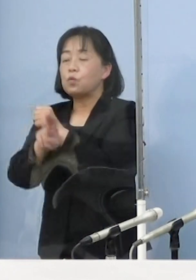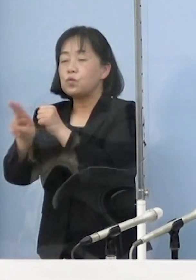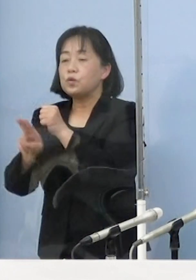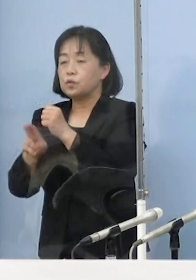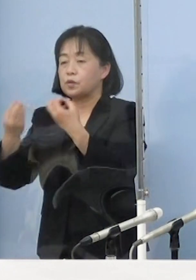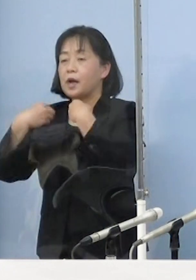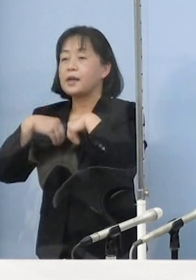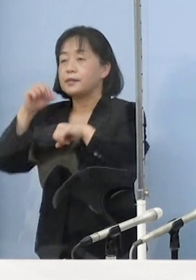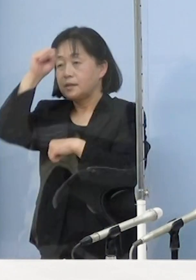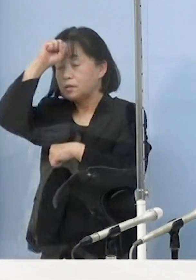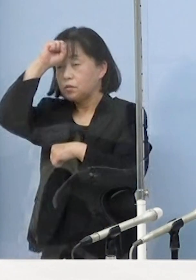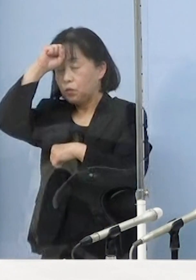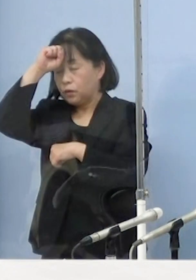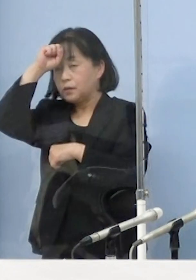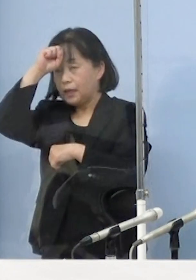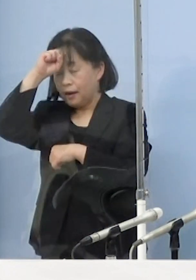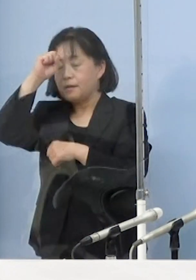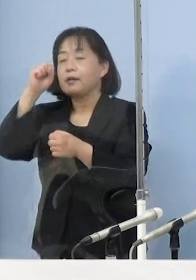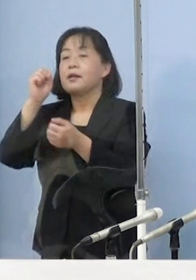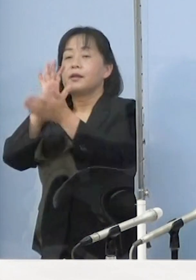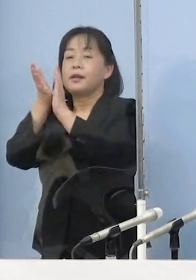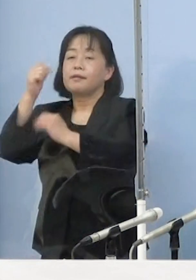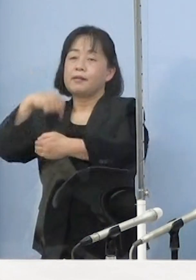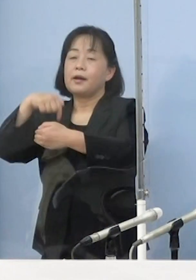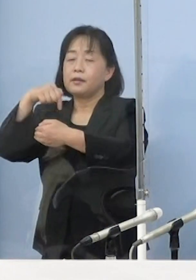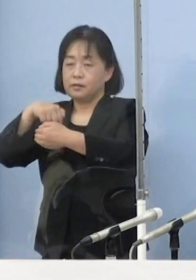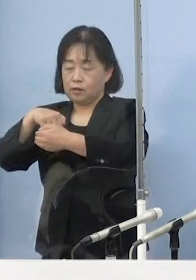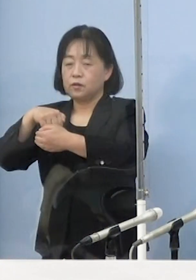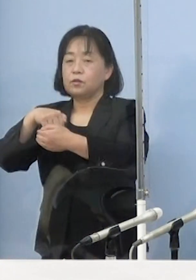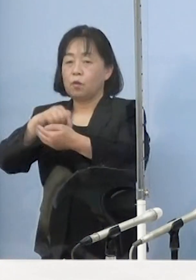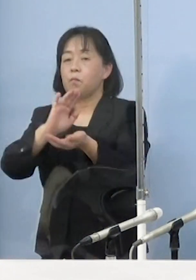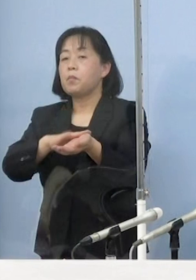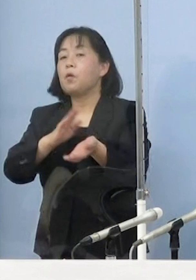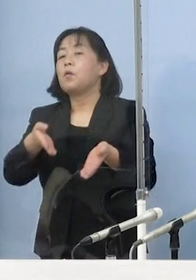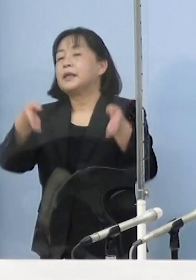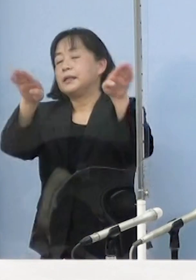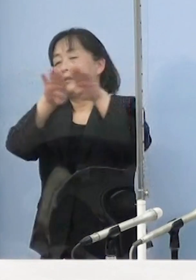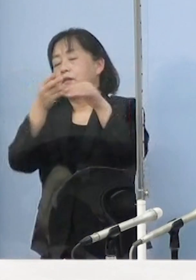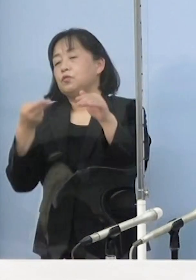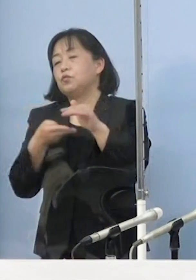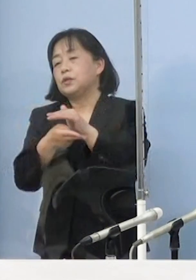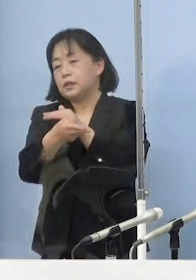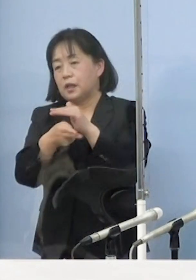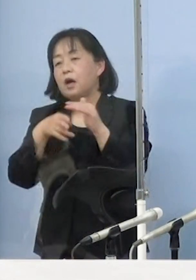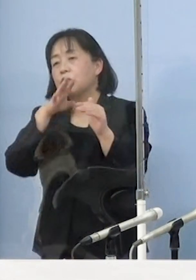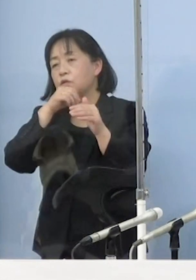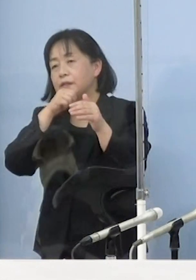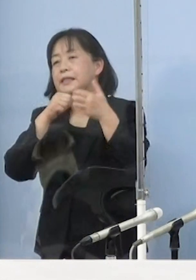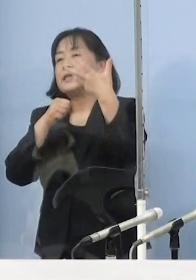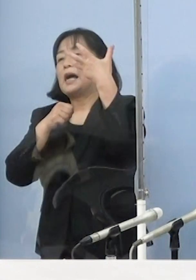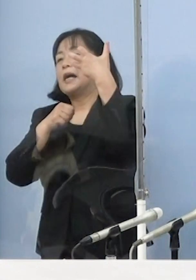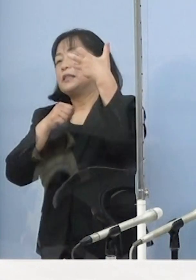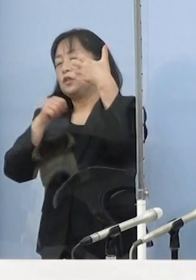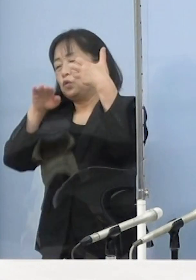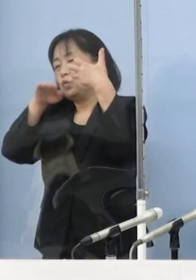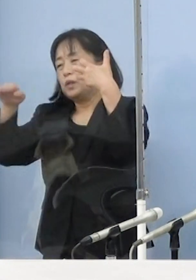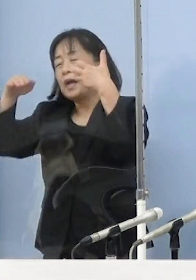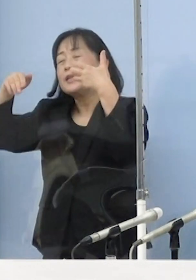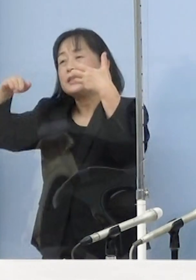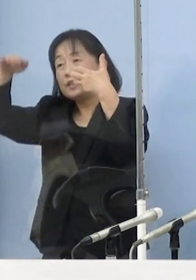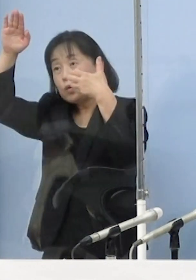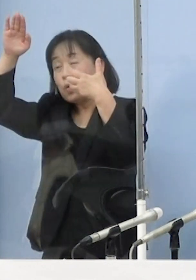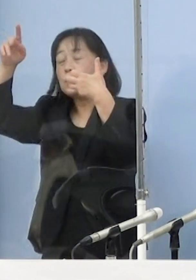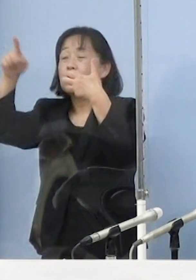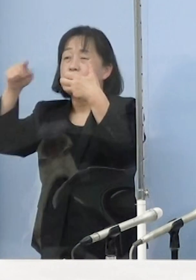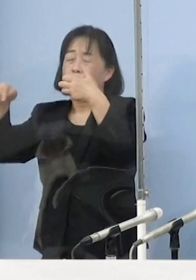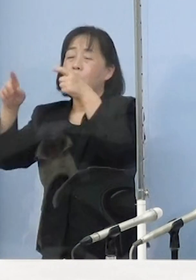で県内の医療機関入院をされていた80代以上の方1名がお亡くな